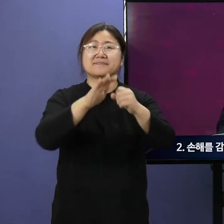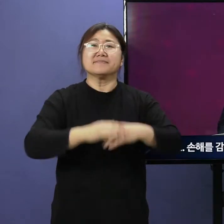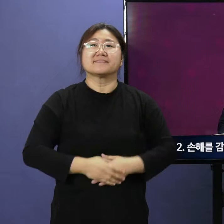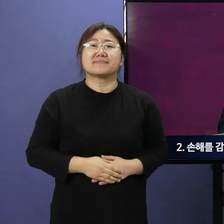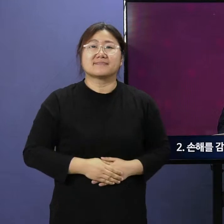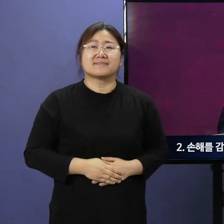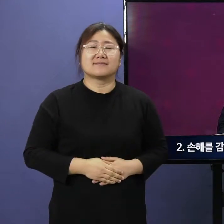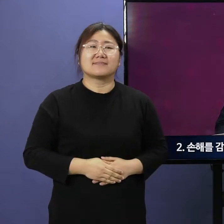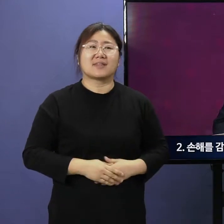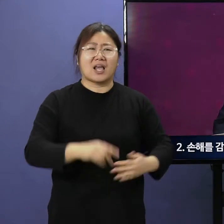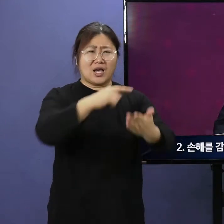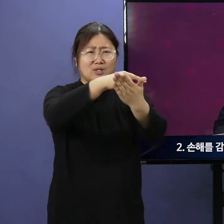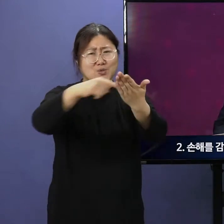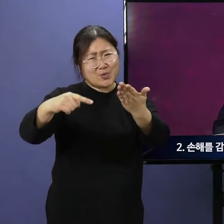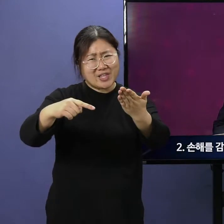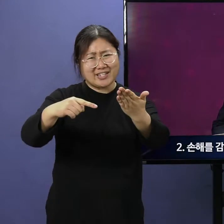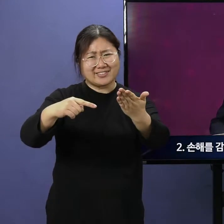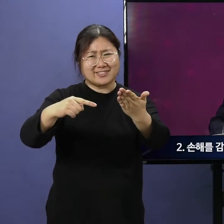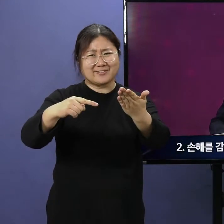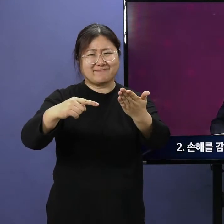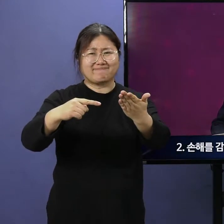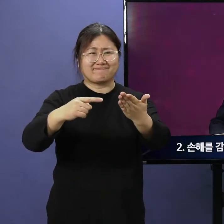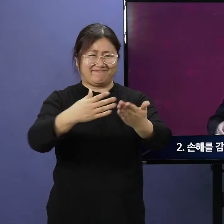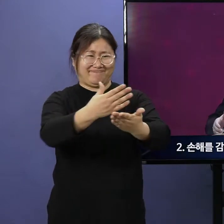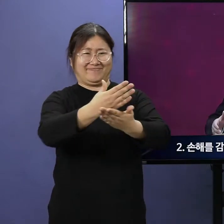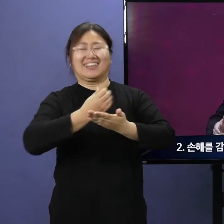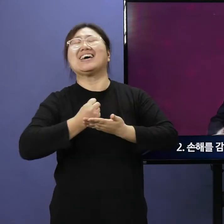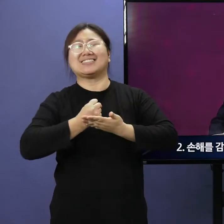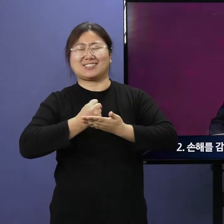손해를 감수하고 회복시켜주시는 아버지의 사랑.